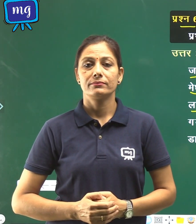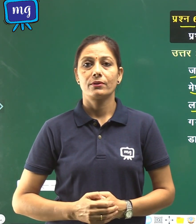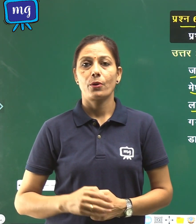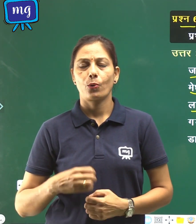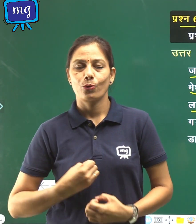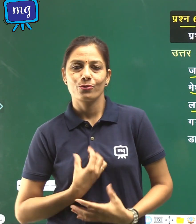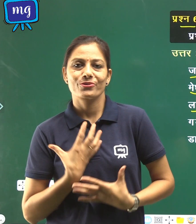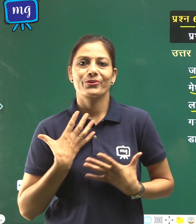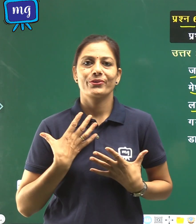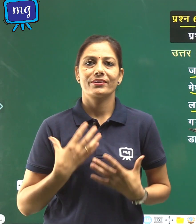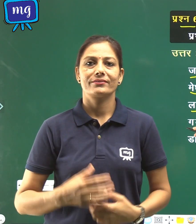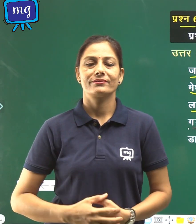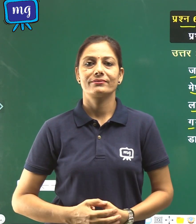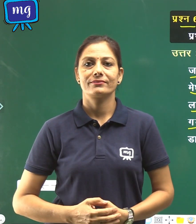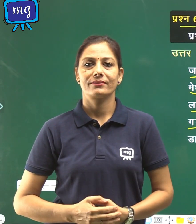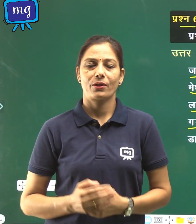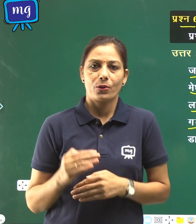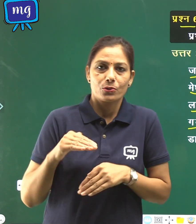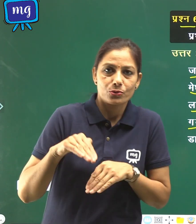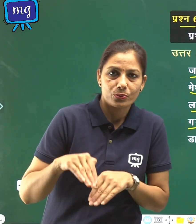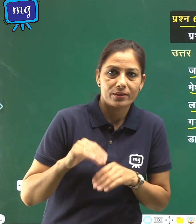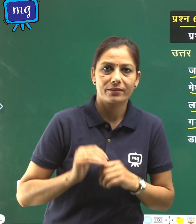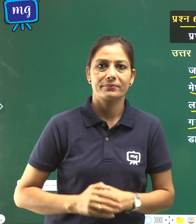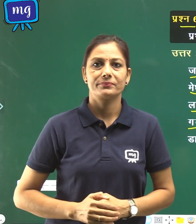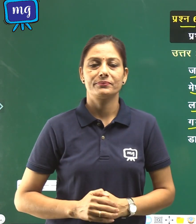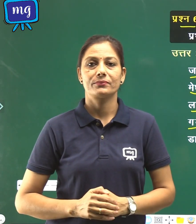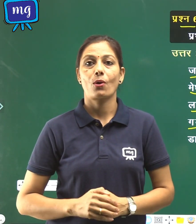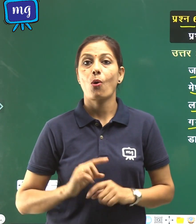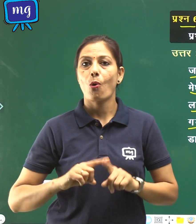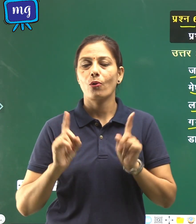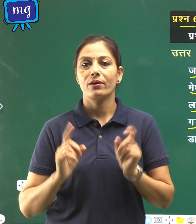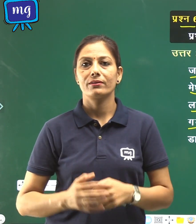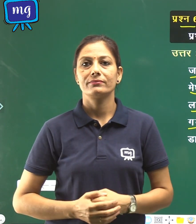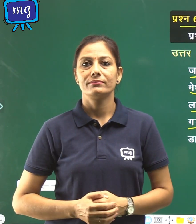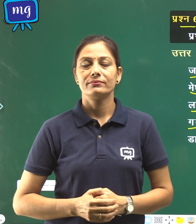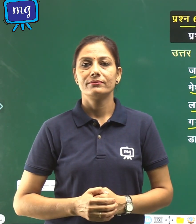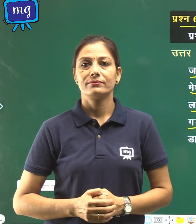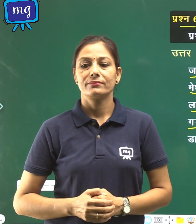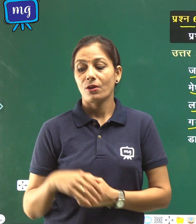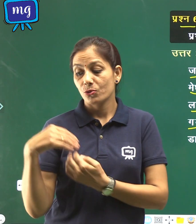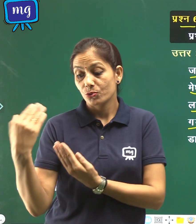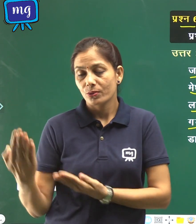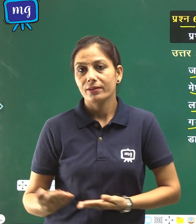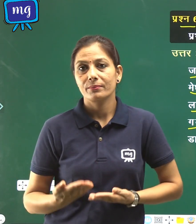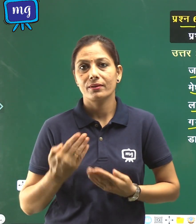प्रसन्नता से झुक गए और स्वागत